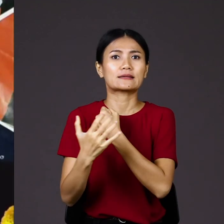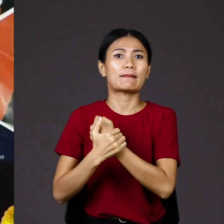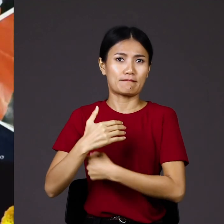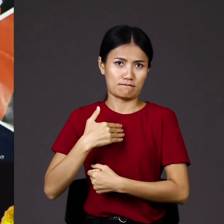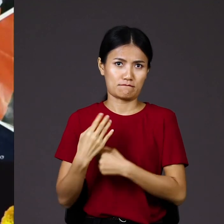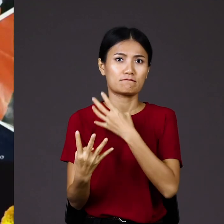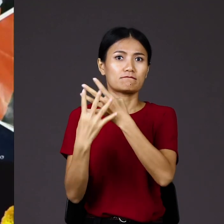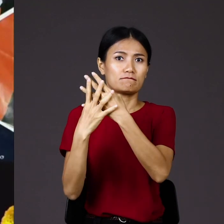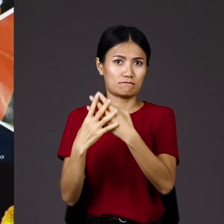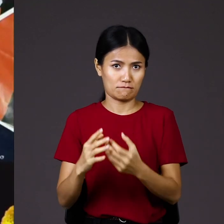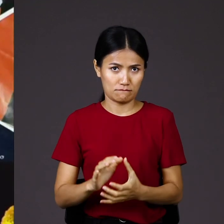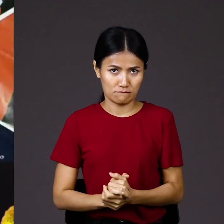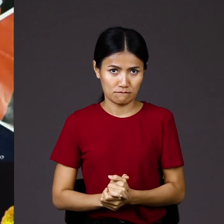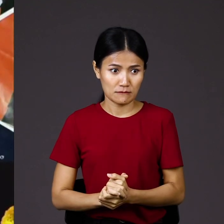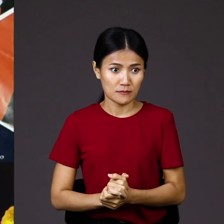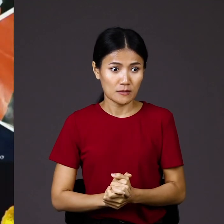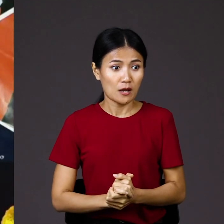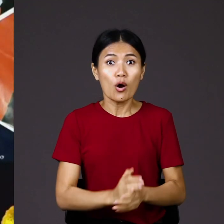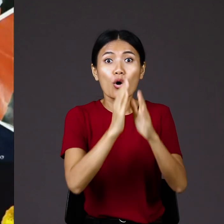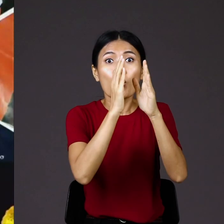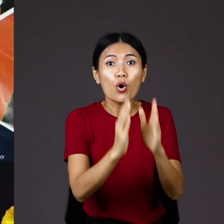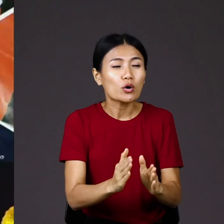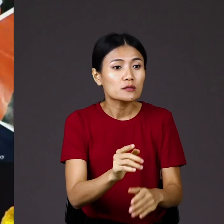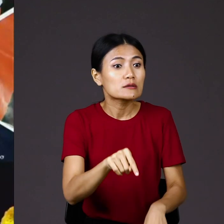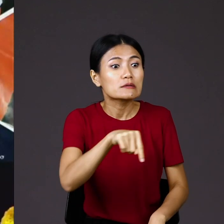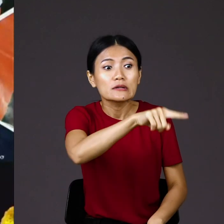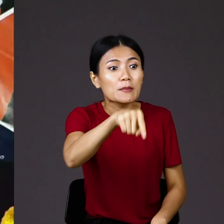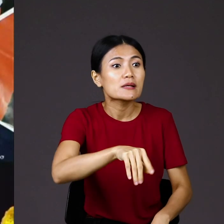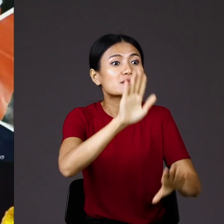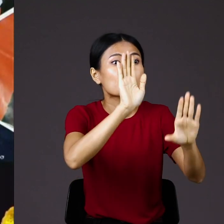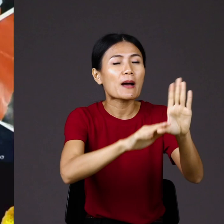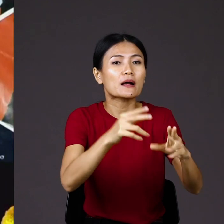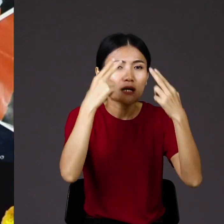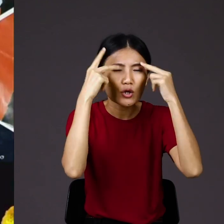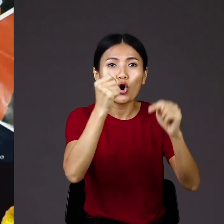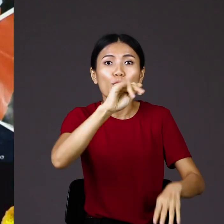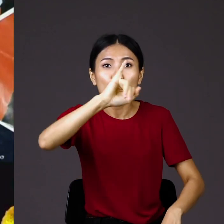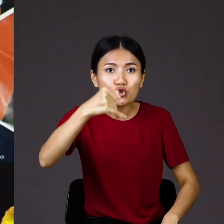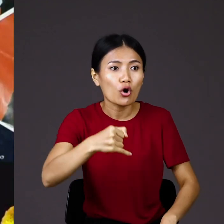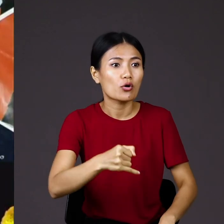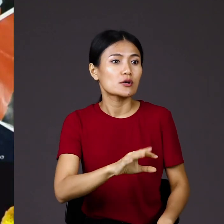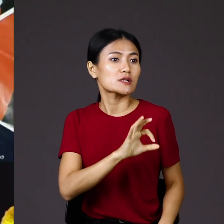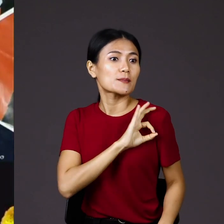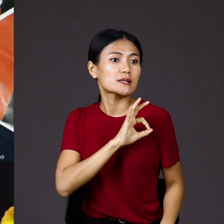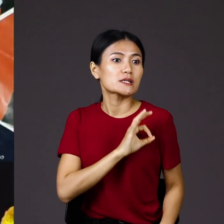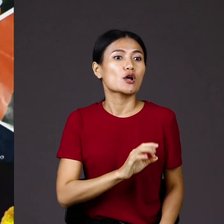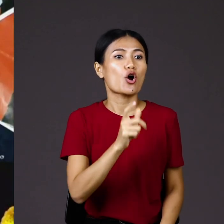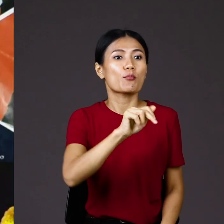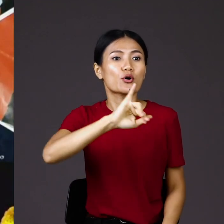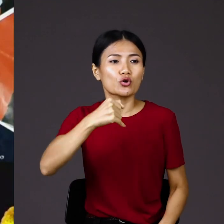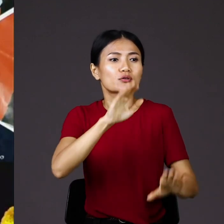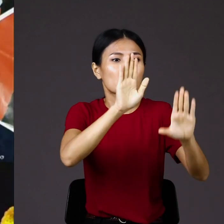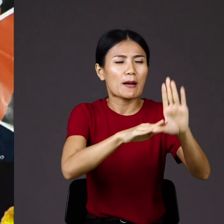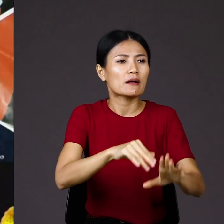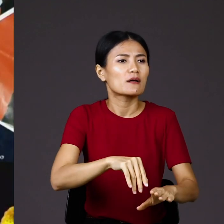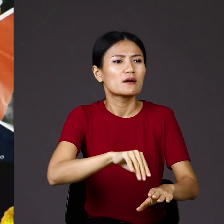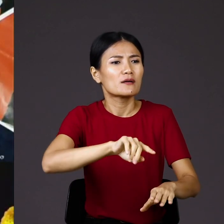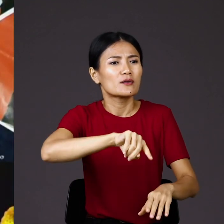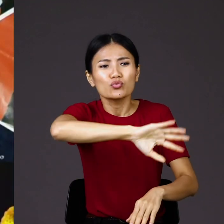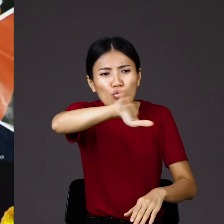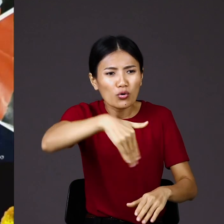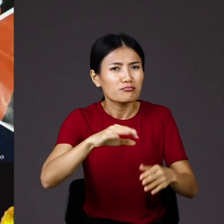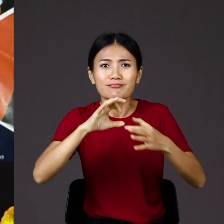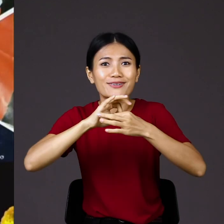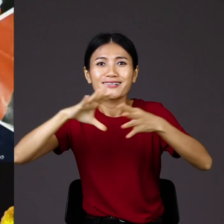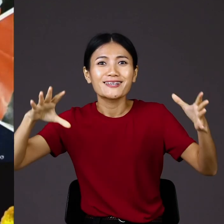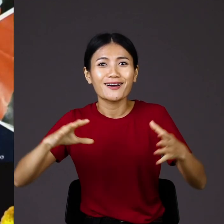าพวกผมเข้าคุกมันเป็นคดีอาญามันไม่เกี่ยวอะไรกับใบเหลืองใบแดงไม่เกี่ยวอะไรกับผู้สมัครที่ลงชิ